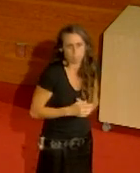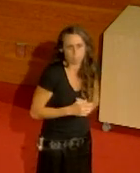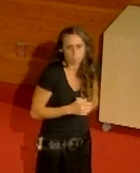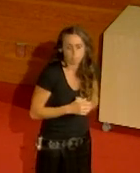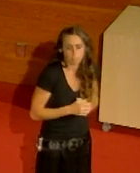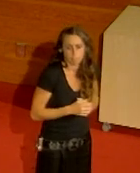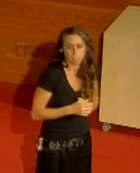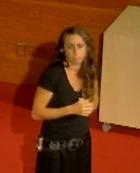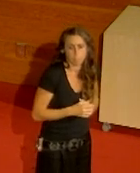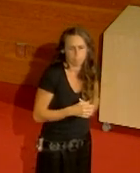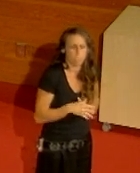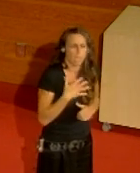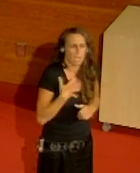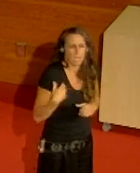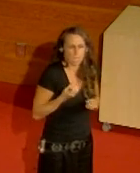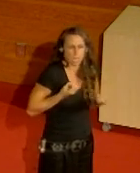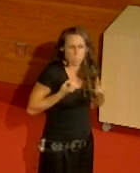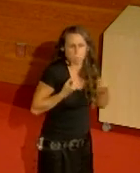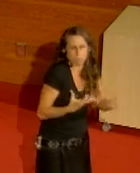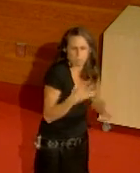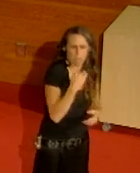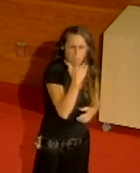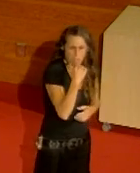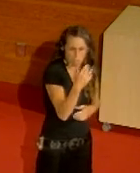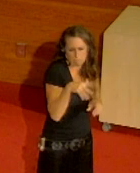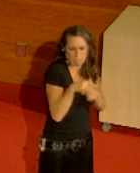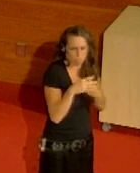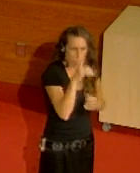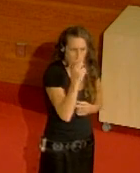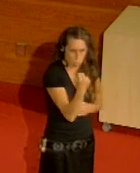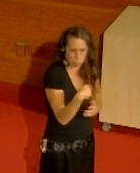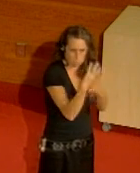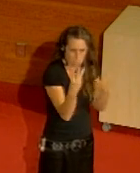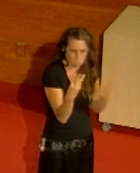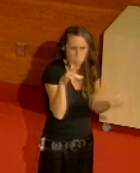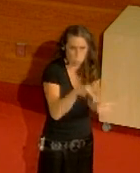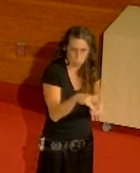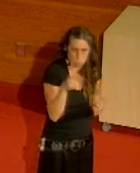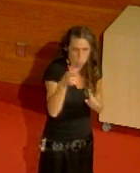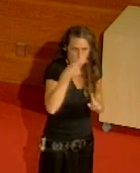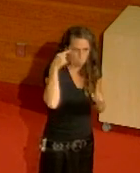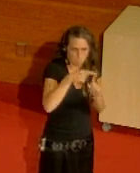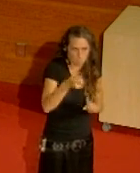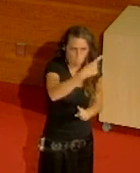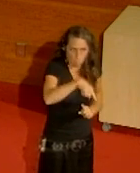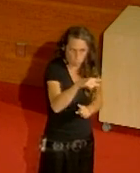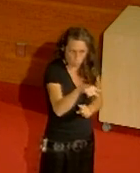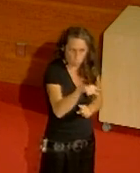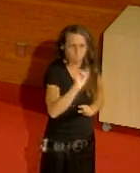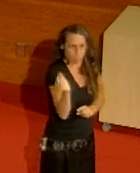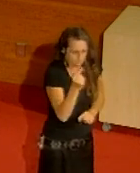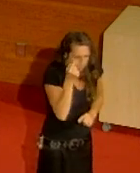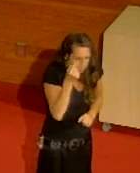que pasó en 2018 no sé si lo saben pero para que entiendan un poco el viraje cada vez más religioso que estando Israel